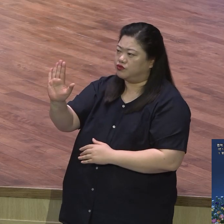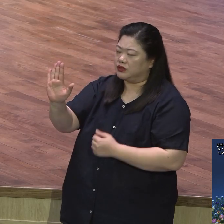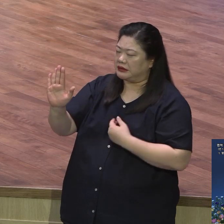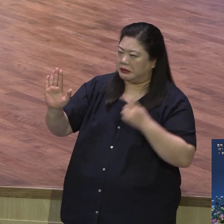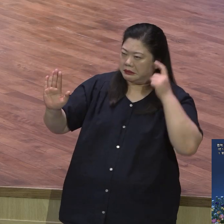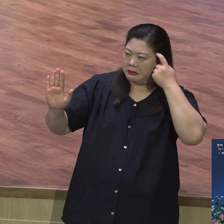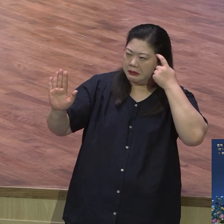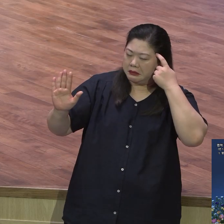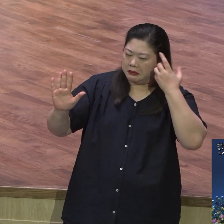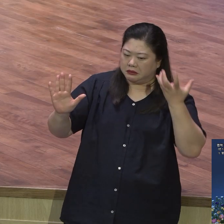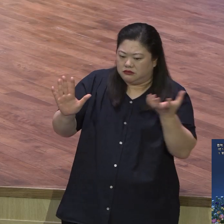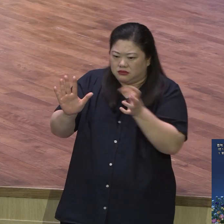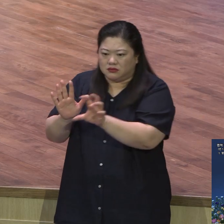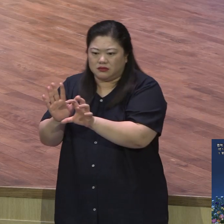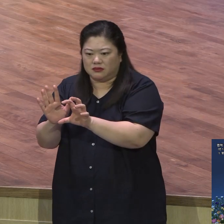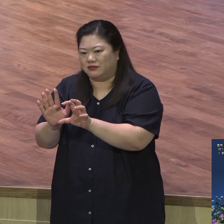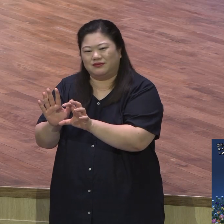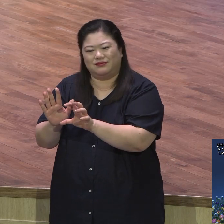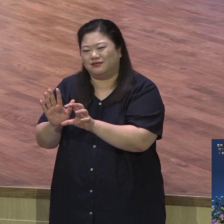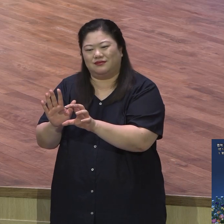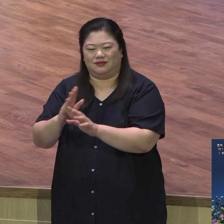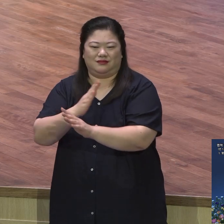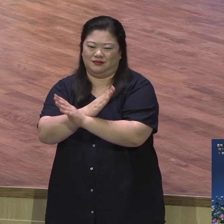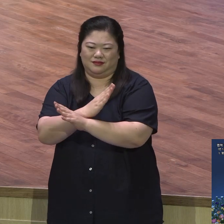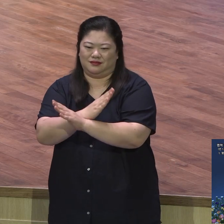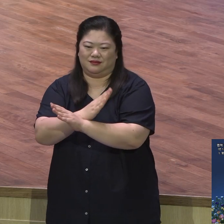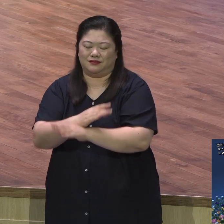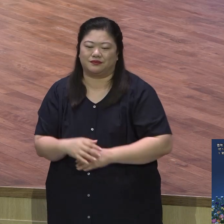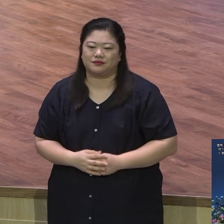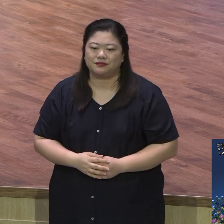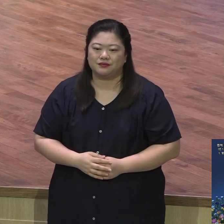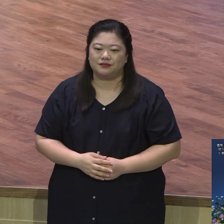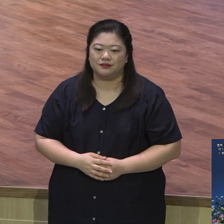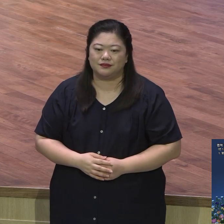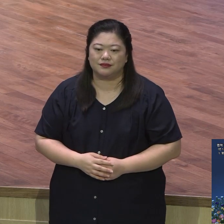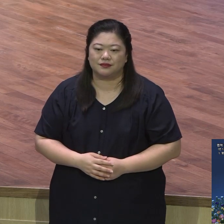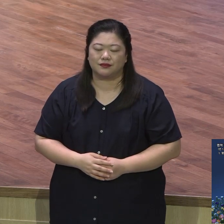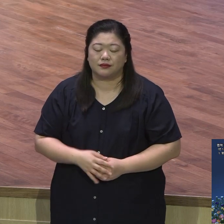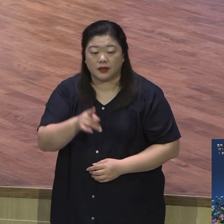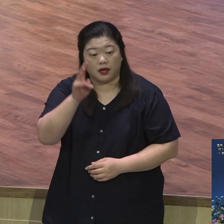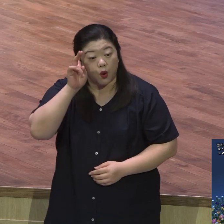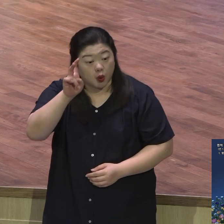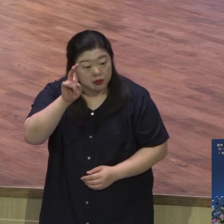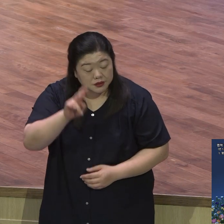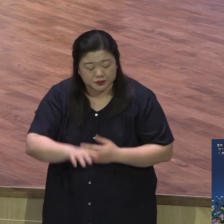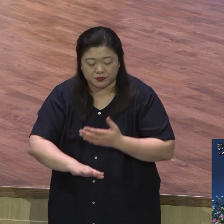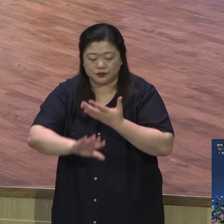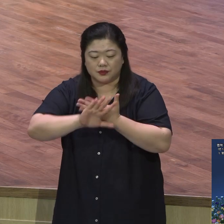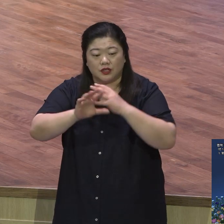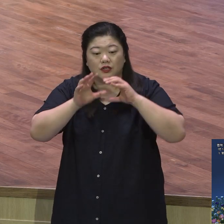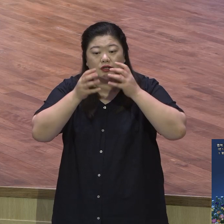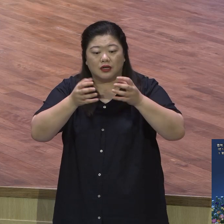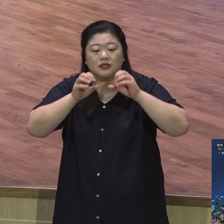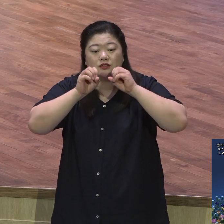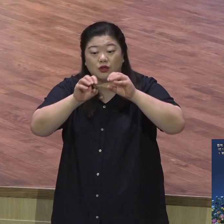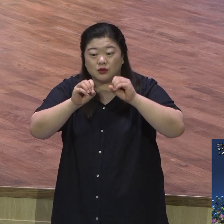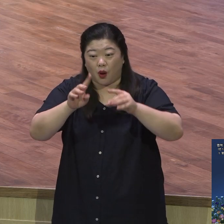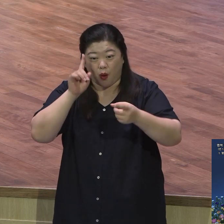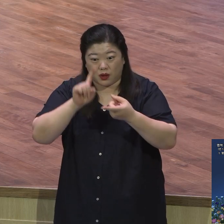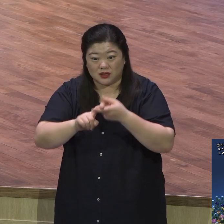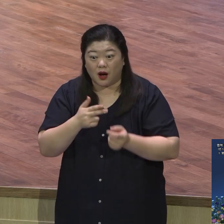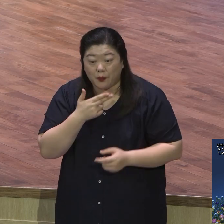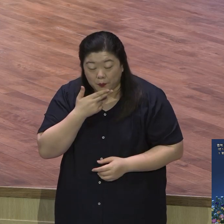하지 말라니까요 앞으로 여러분 성교에 마인드 없는 분들은 예언교에 중요한 일을 하면 안 돼요 그 허소리를 자꾸 한다니까요